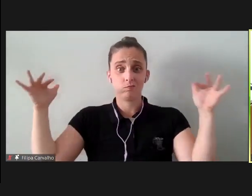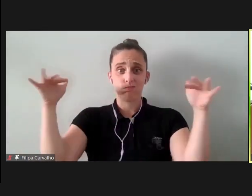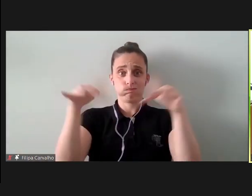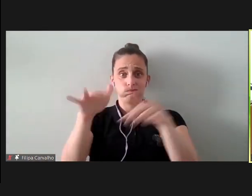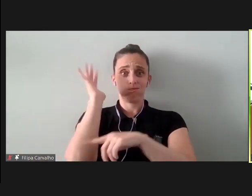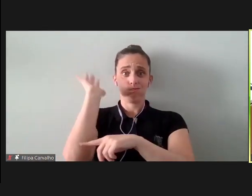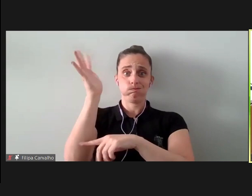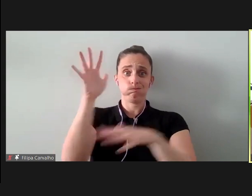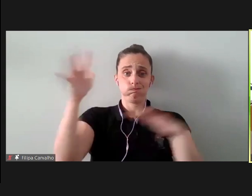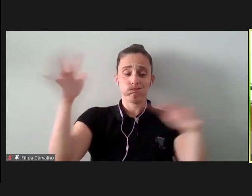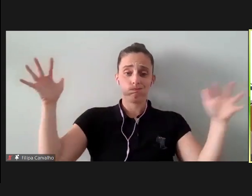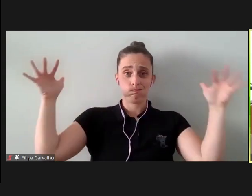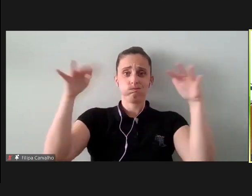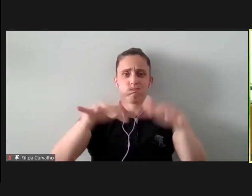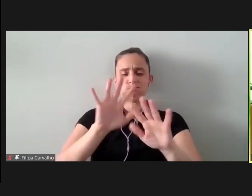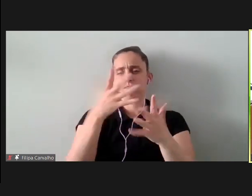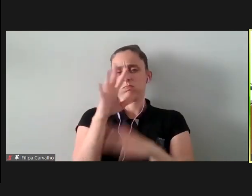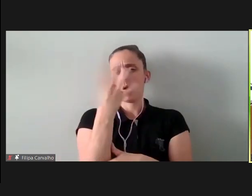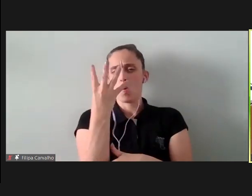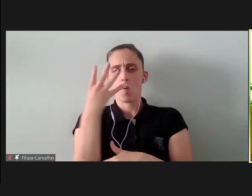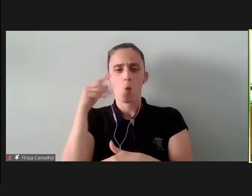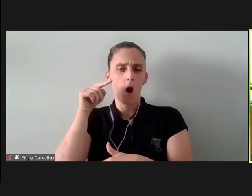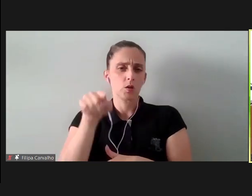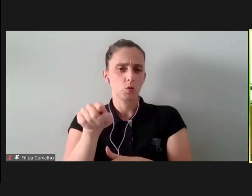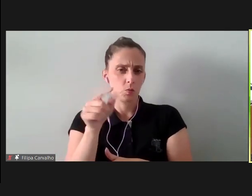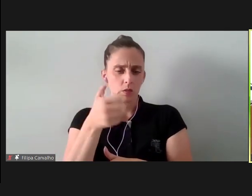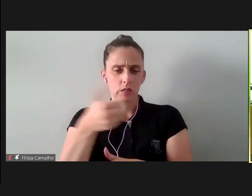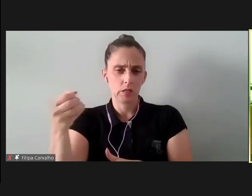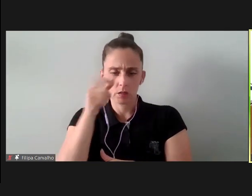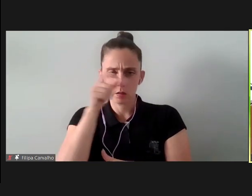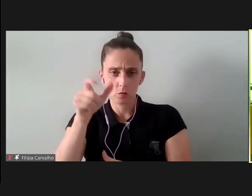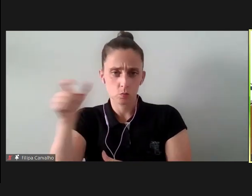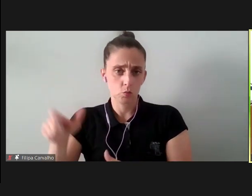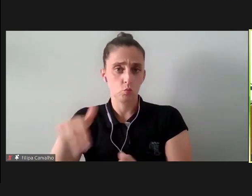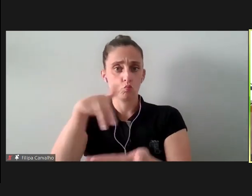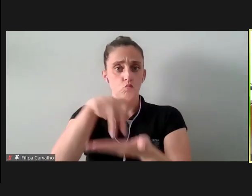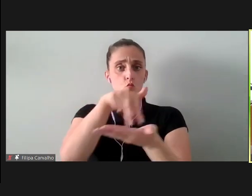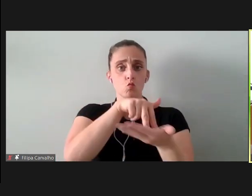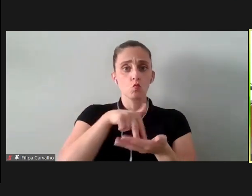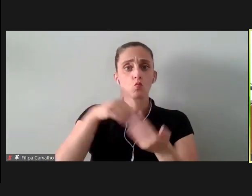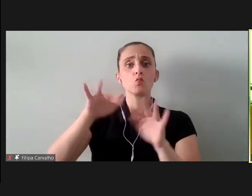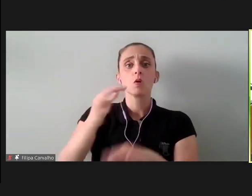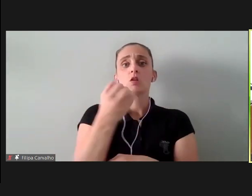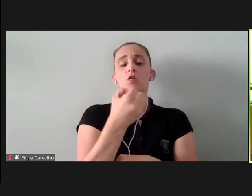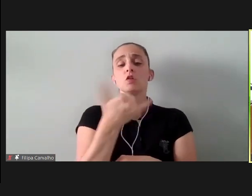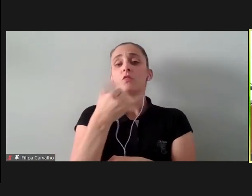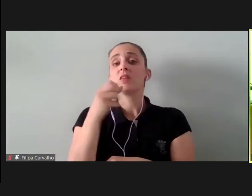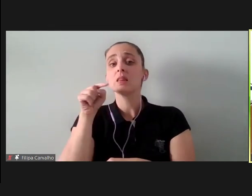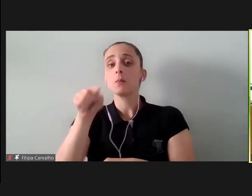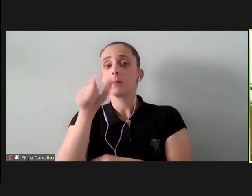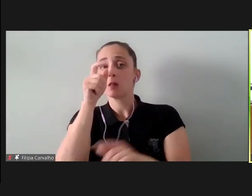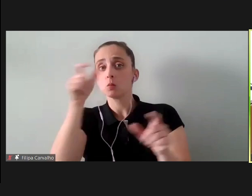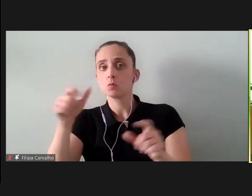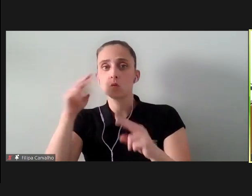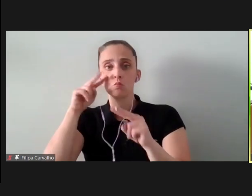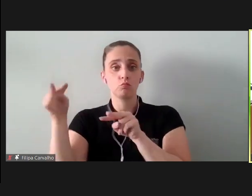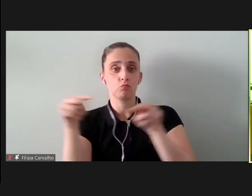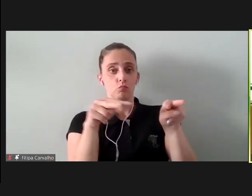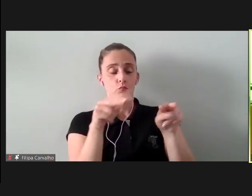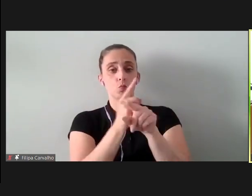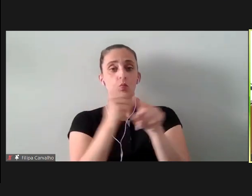gente mobiliza 4.500 pessoas presencialmente, mas são 20 mil pessoas acompanhando o evento ao todo, porque ele tem uma